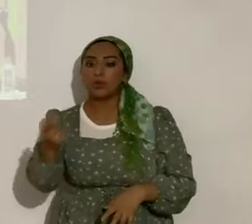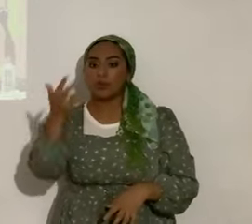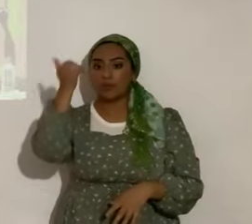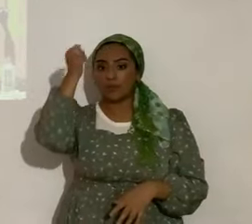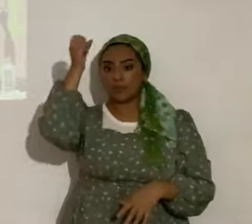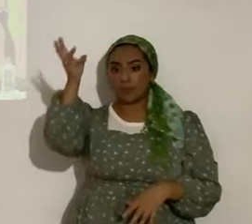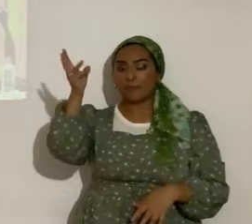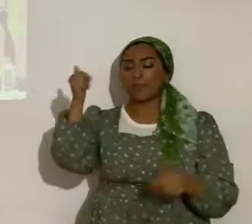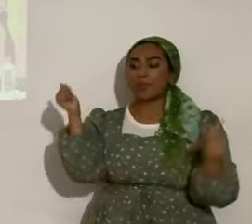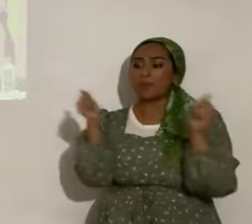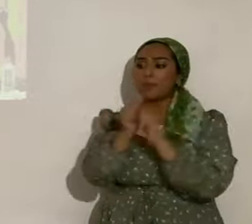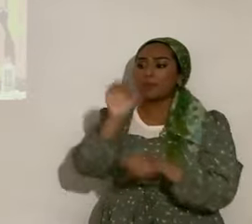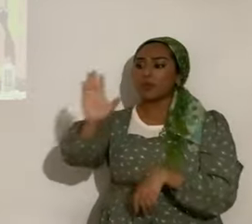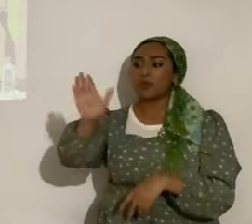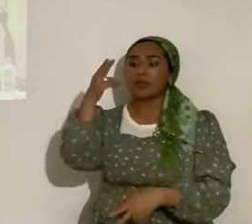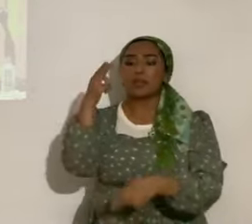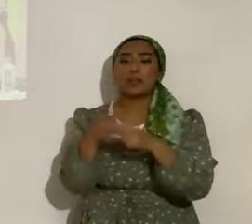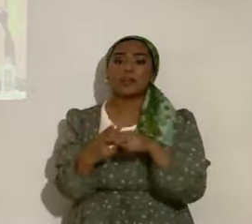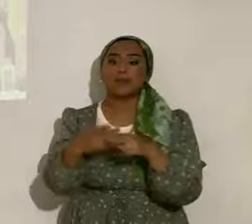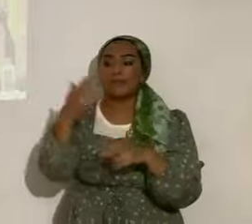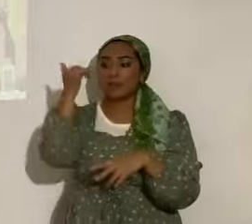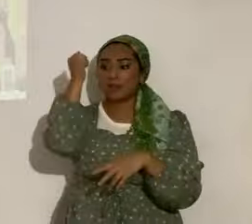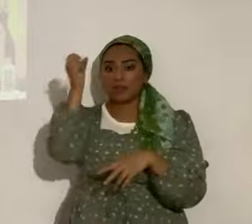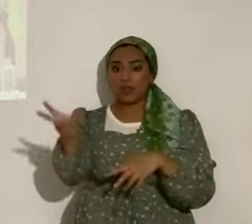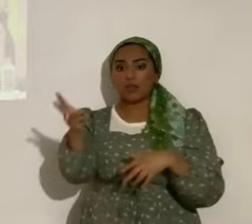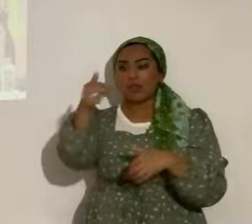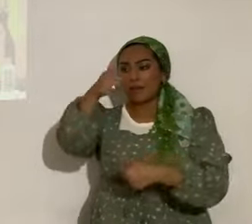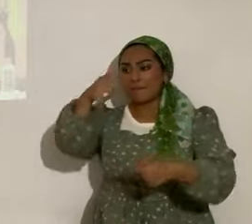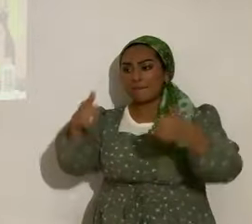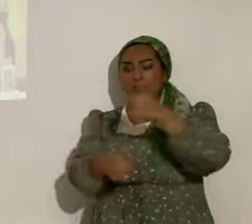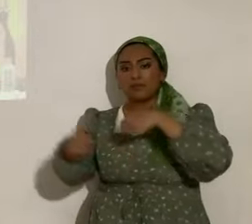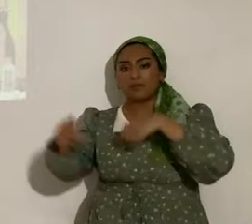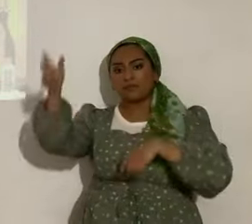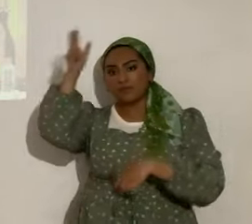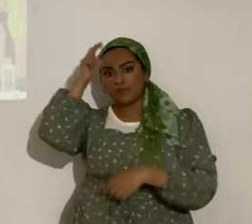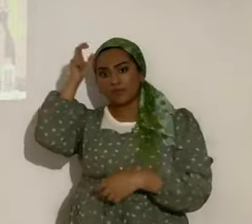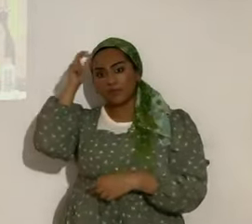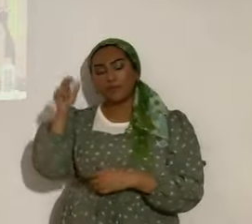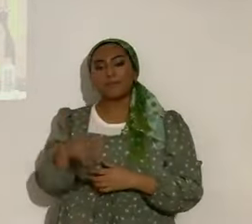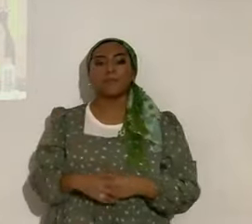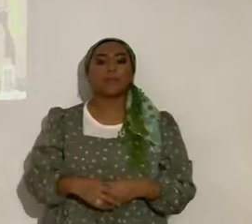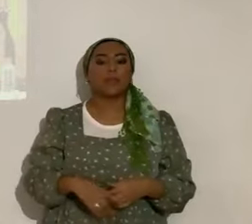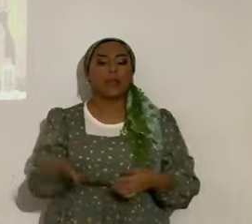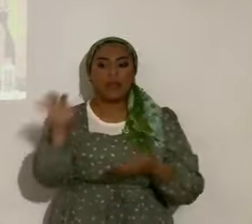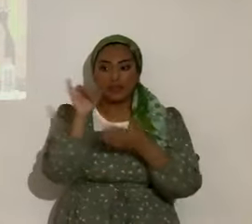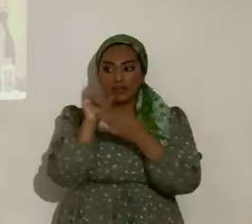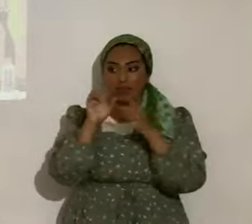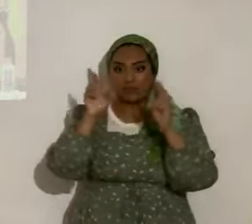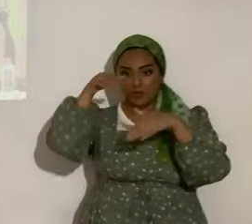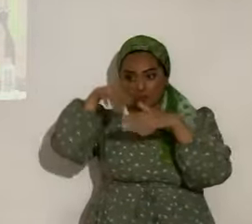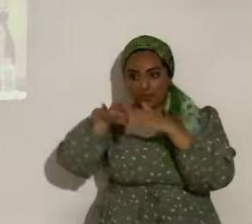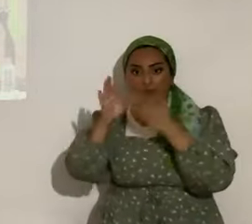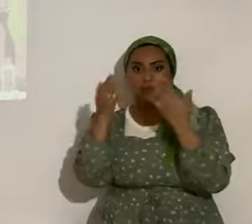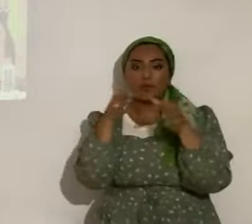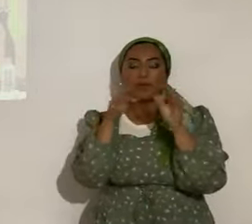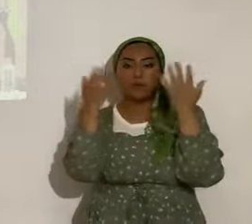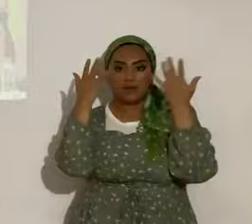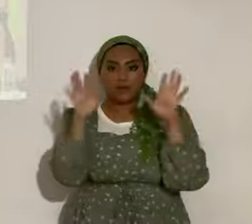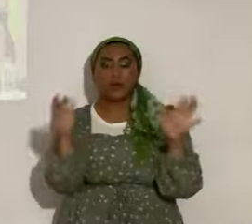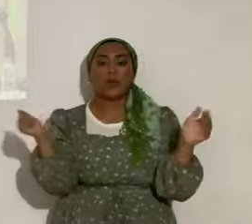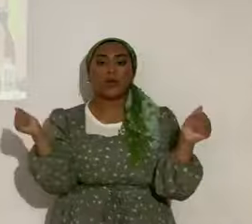en tu nombre, Yahshua, se nos someten los demonios. Eso es entrar, ya lo expliqué, con